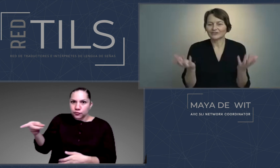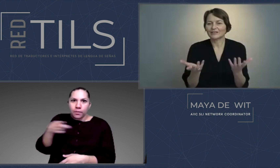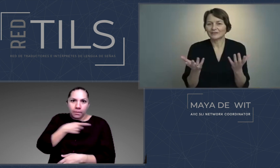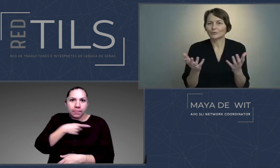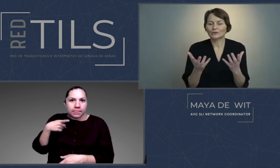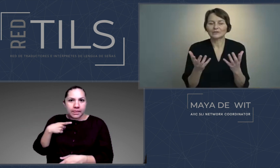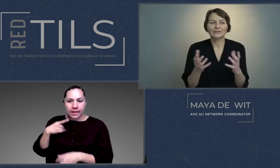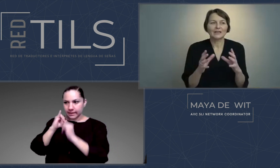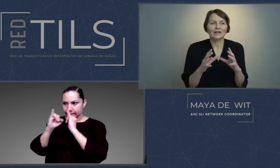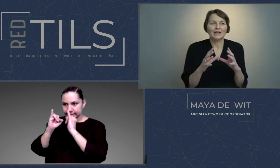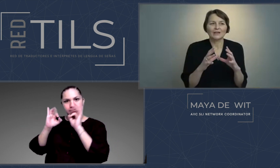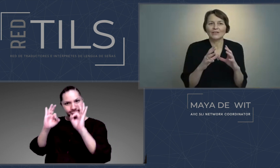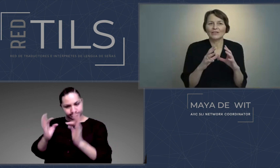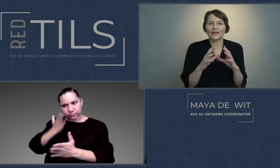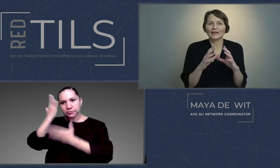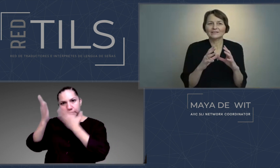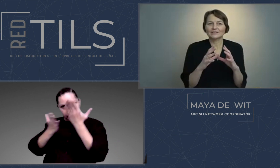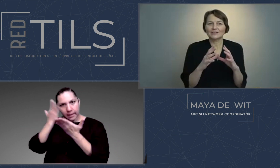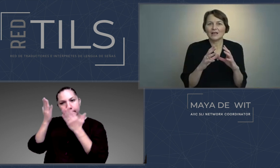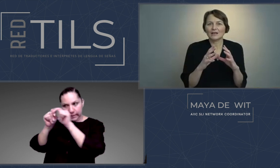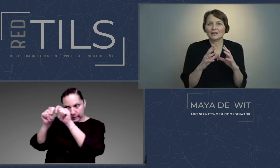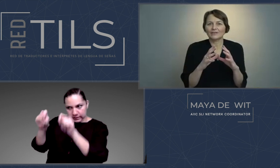difícil, sobre todo en